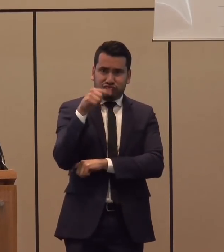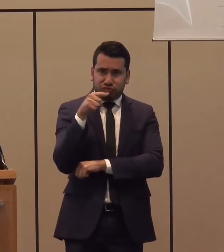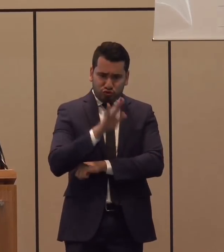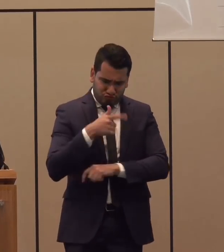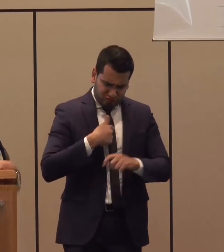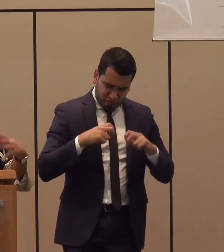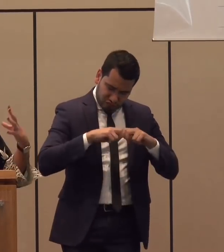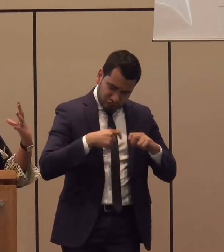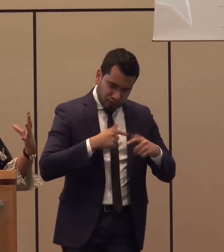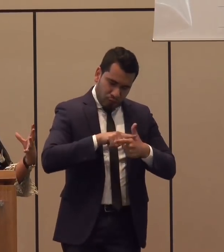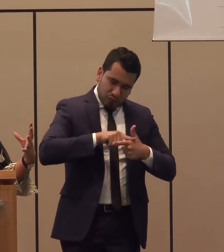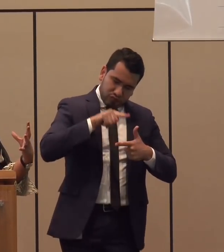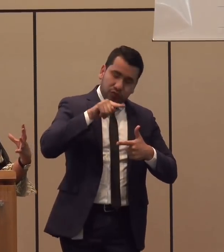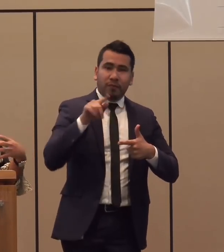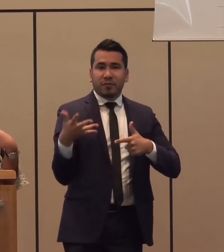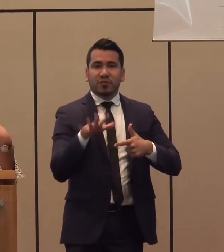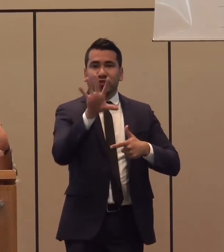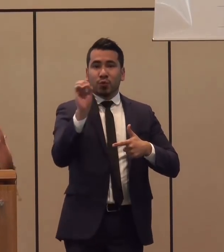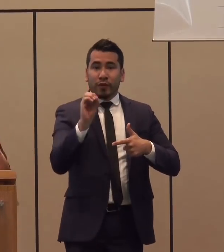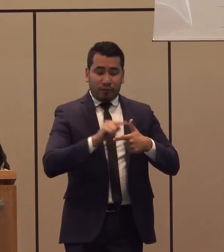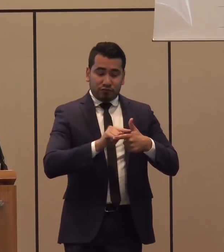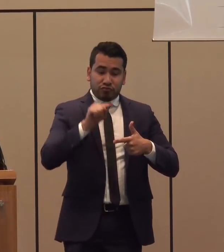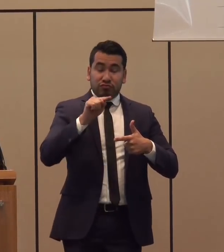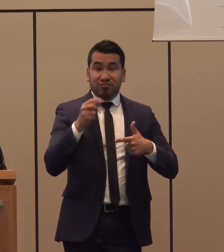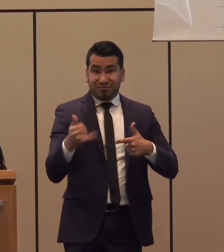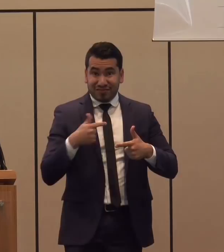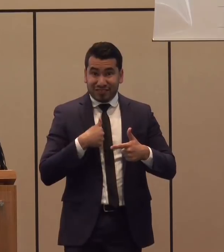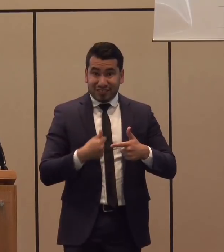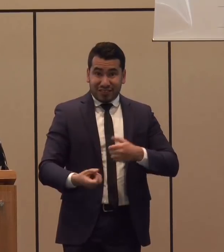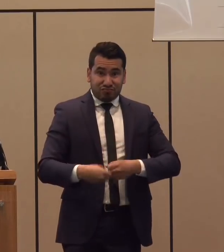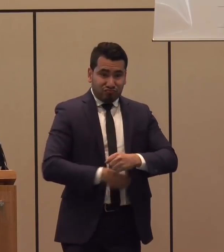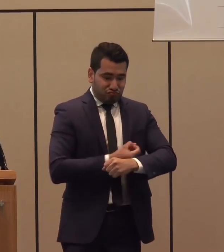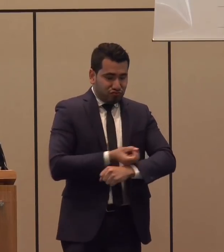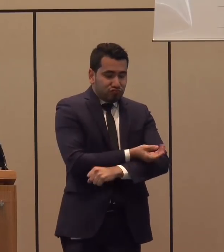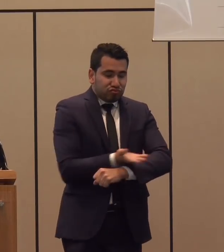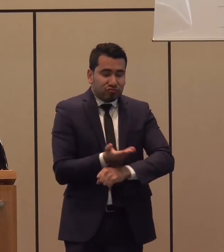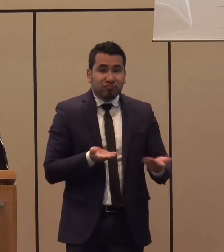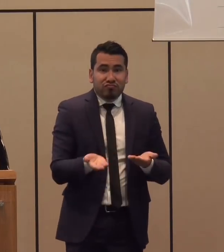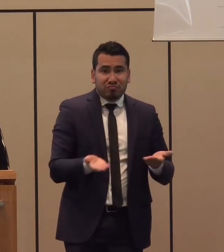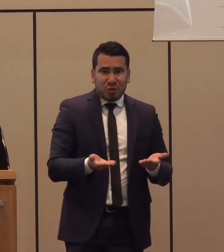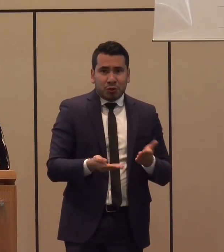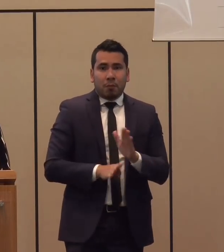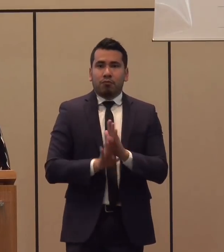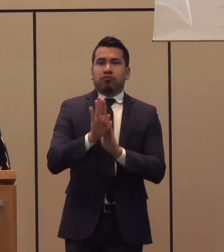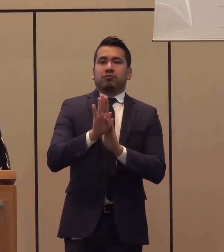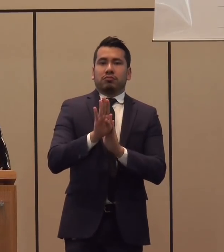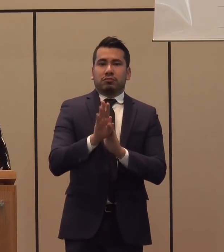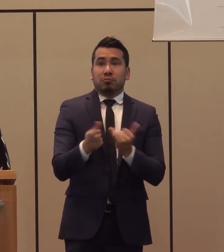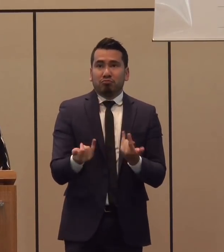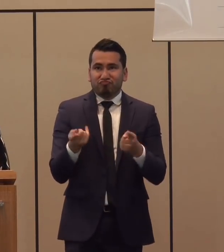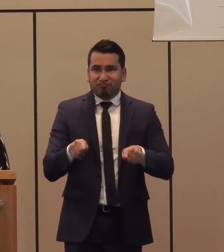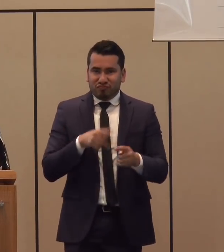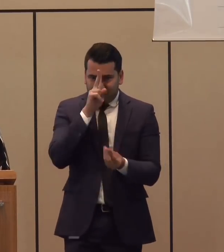50 es decir que aumentamos la canasta pero también la estamos diversificando pero eso es uno de los retos que tenemos uno